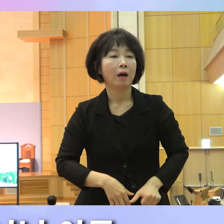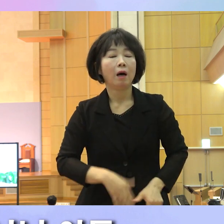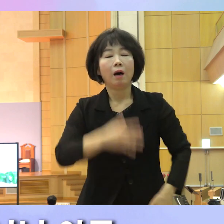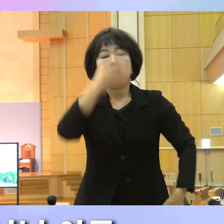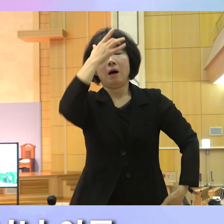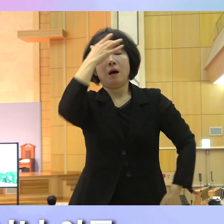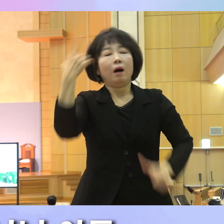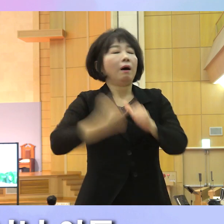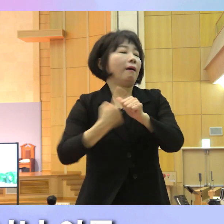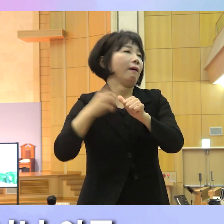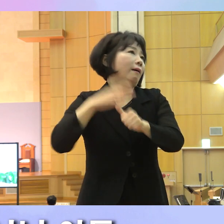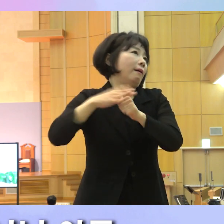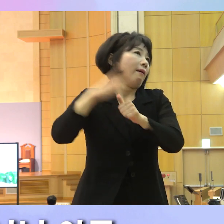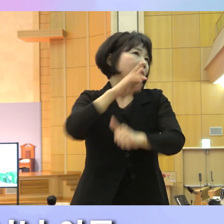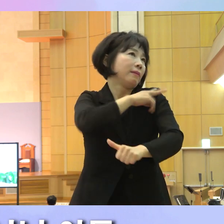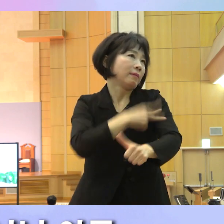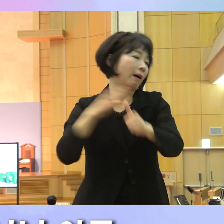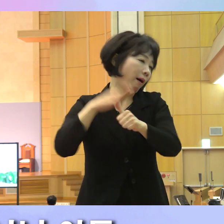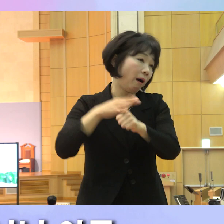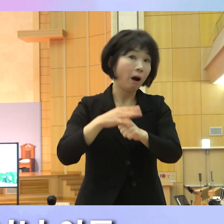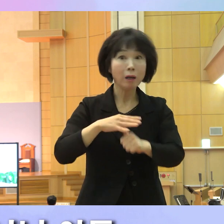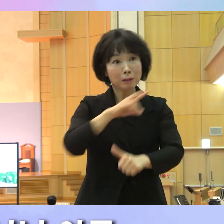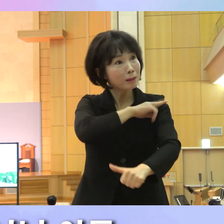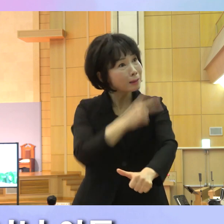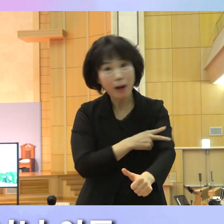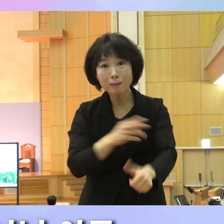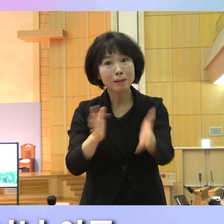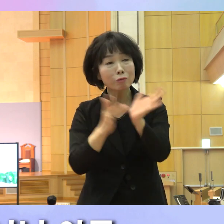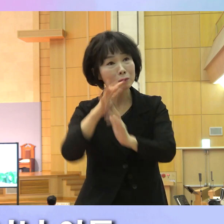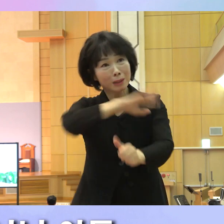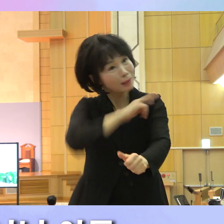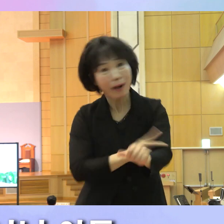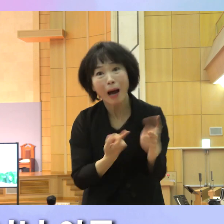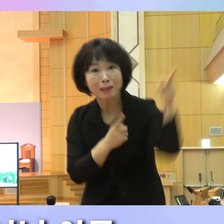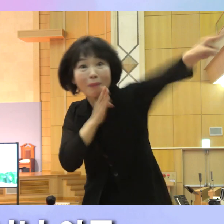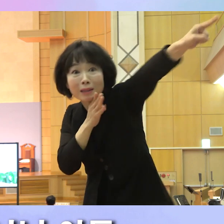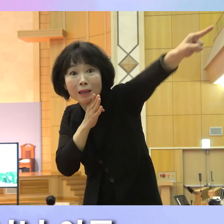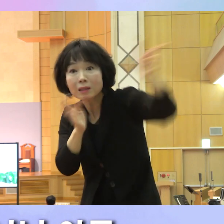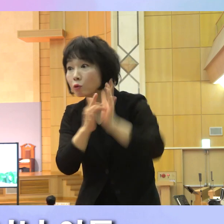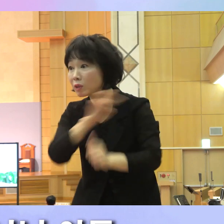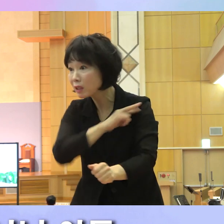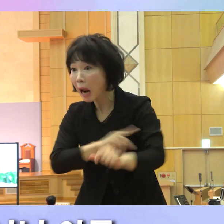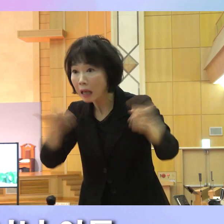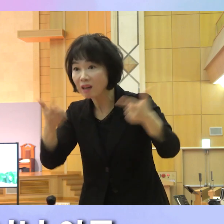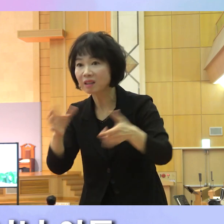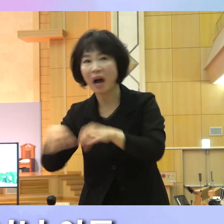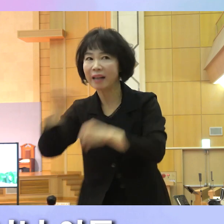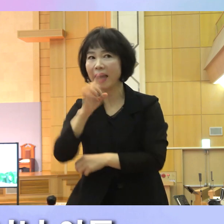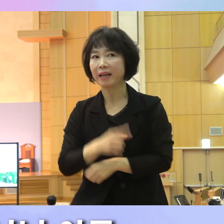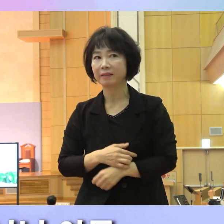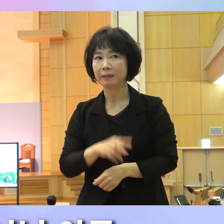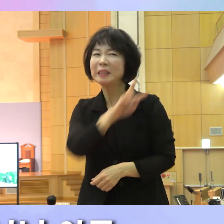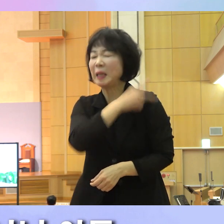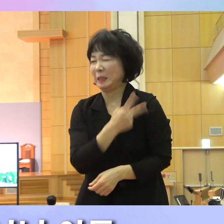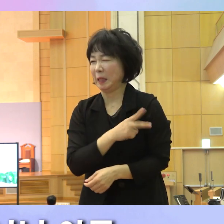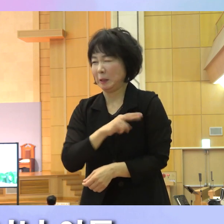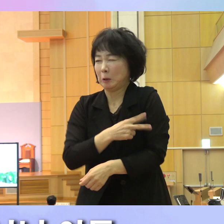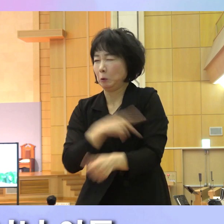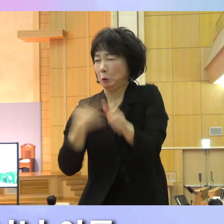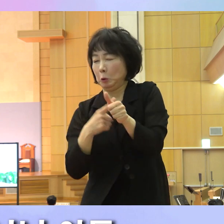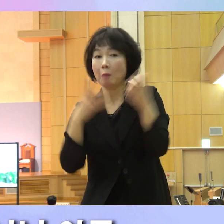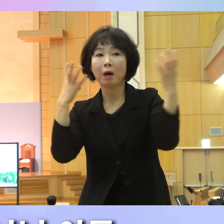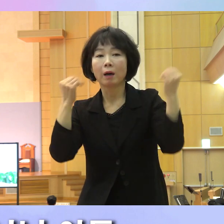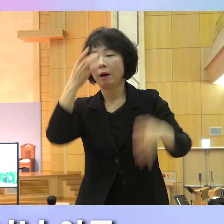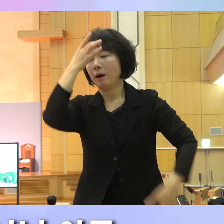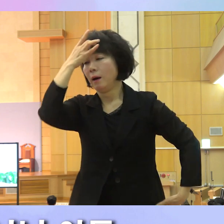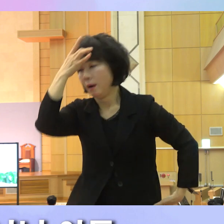사람들은 예수님이 이단이 아닌데도 불구하고 이단이라고 정죄했단 말이야. 그리고 사도 바울을 가리켜서 이단의